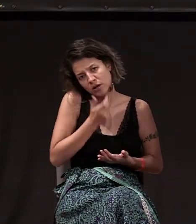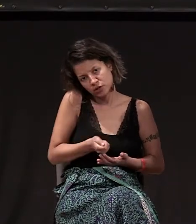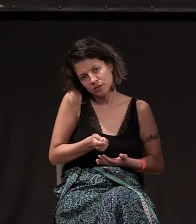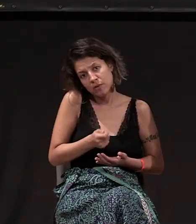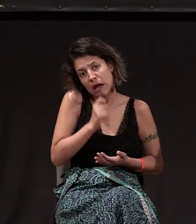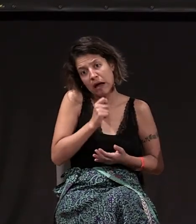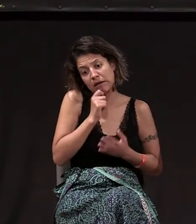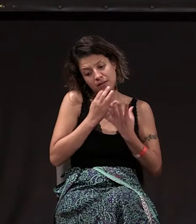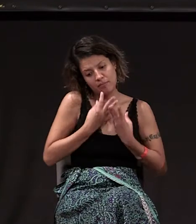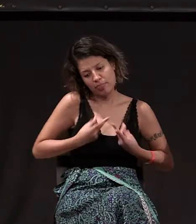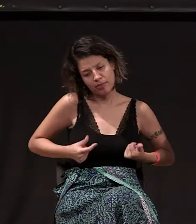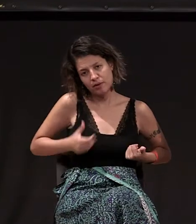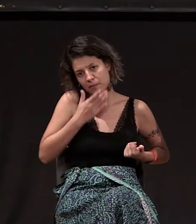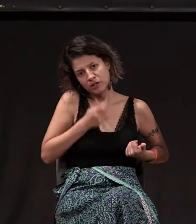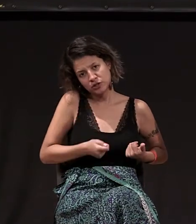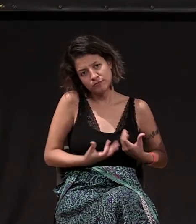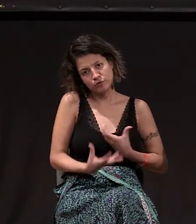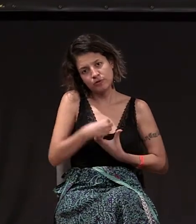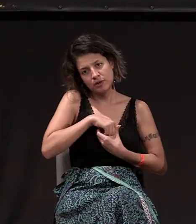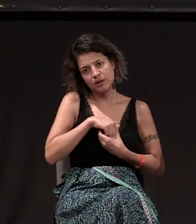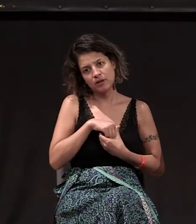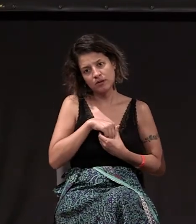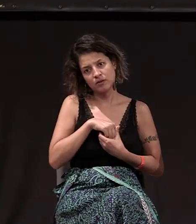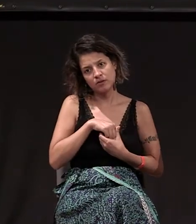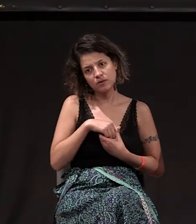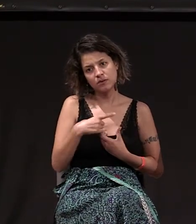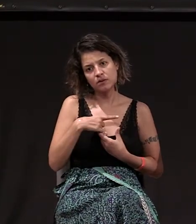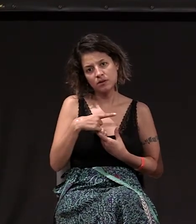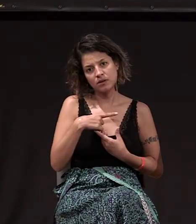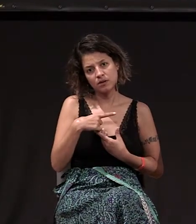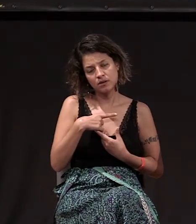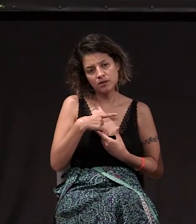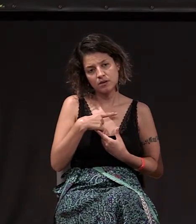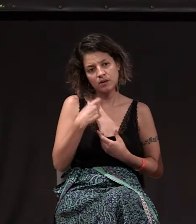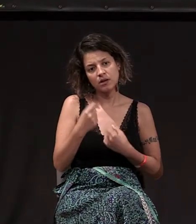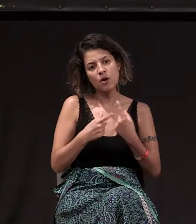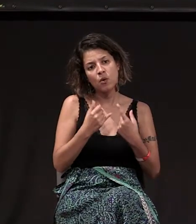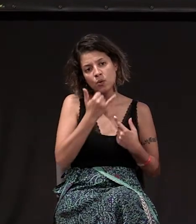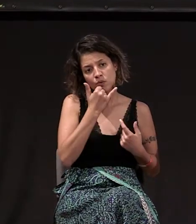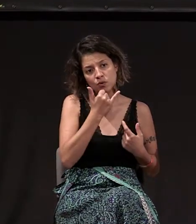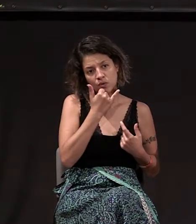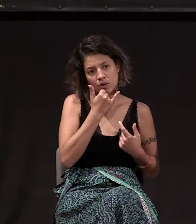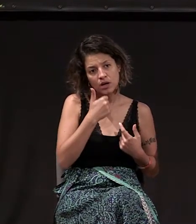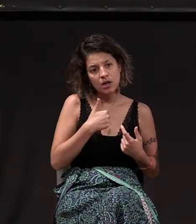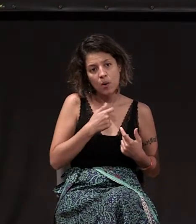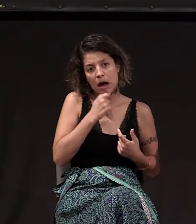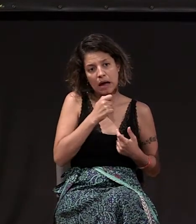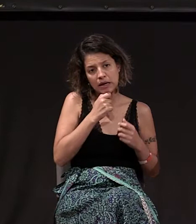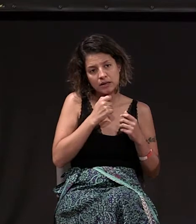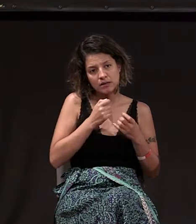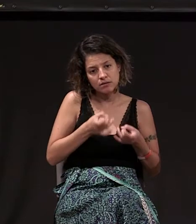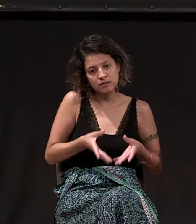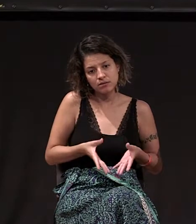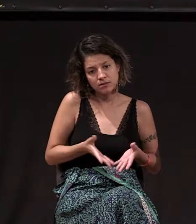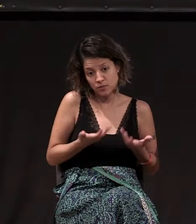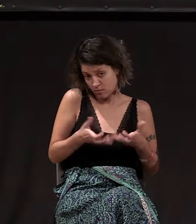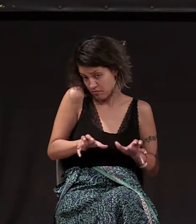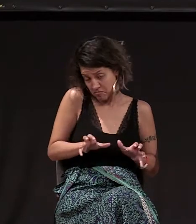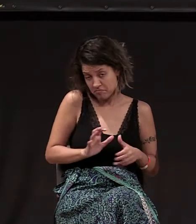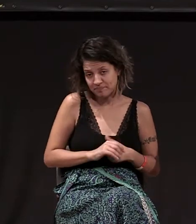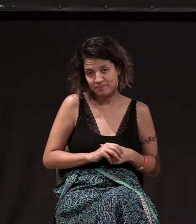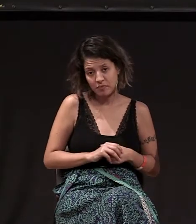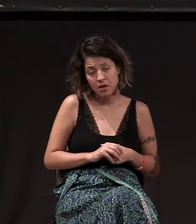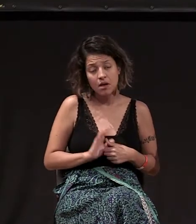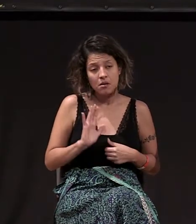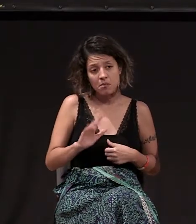desconstruí totalmente, faz parte de mim, e tem alguns que, desculpa, eu não quero abrir mão ainda, mas eu tenho